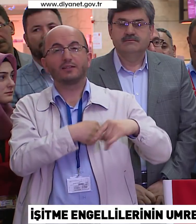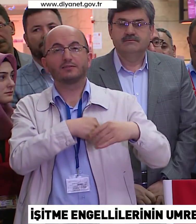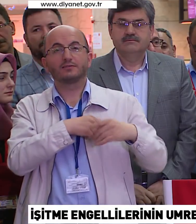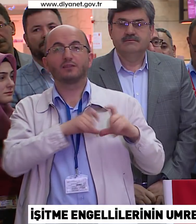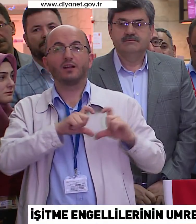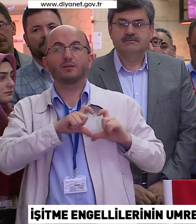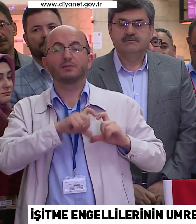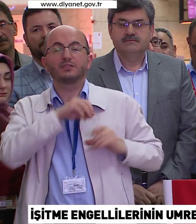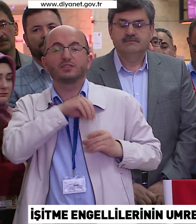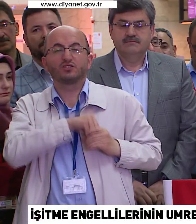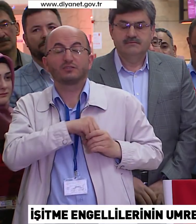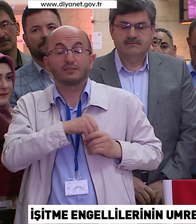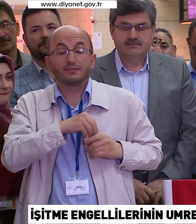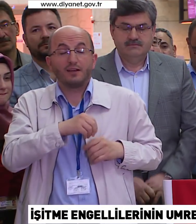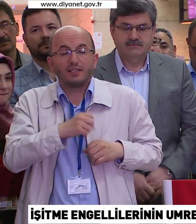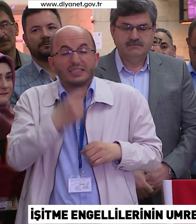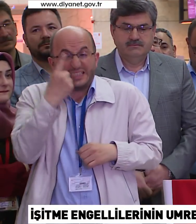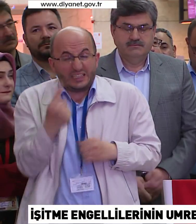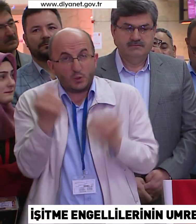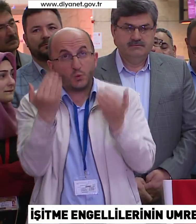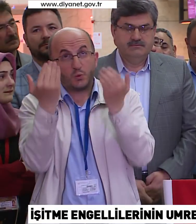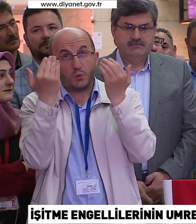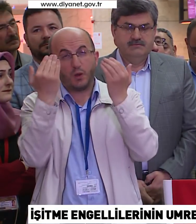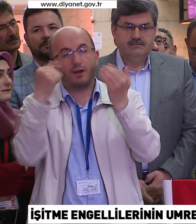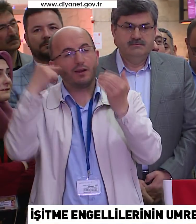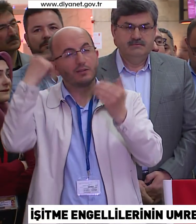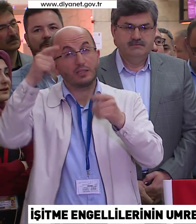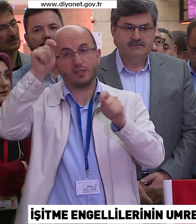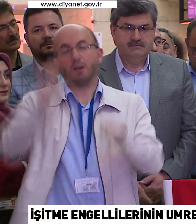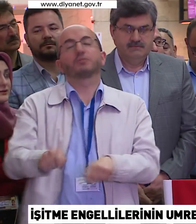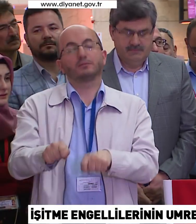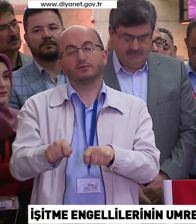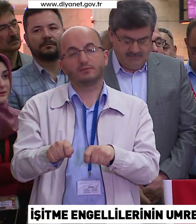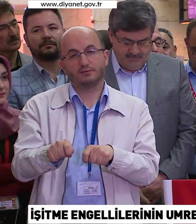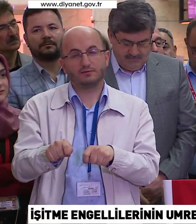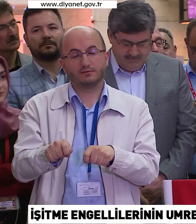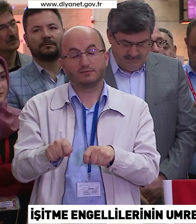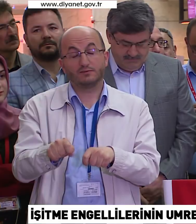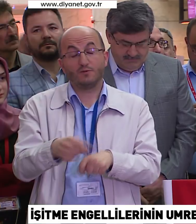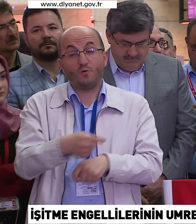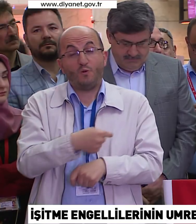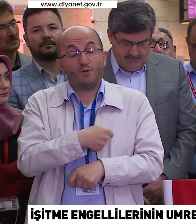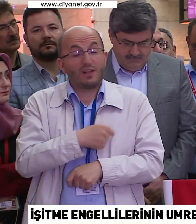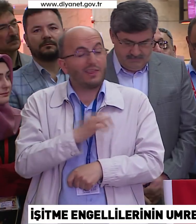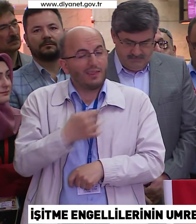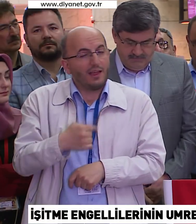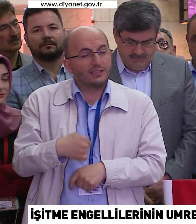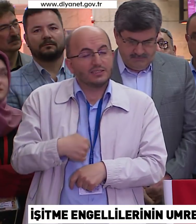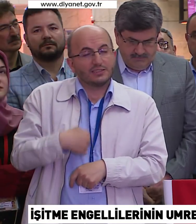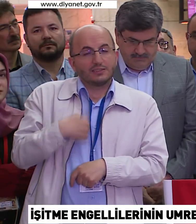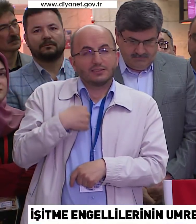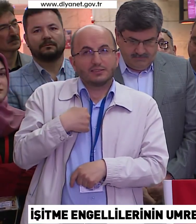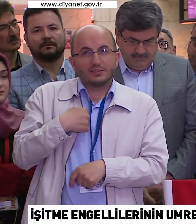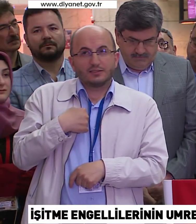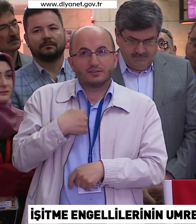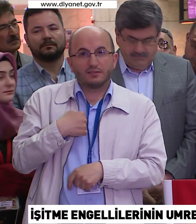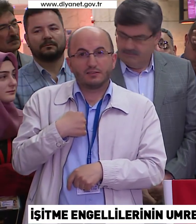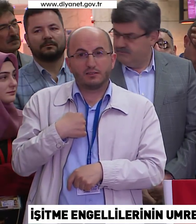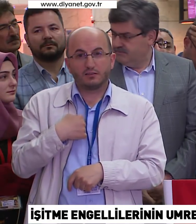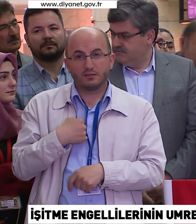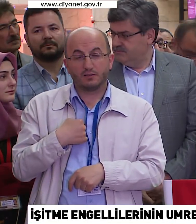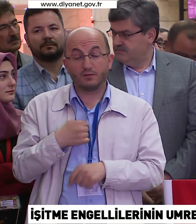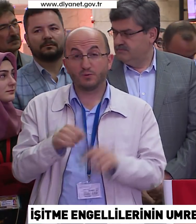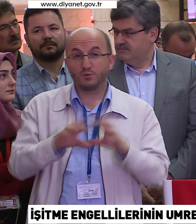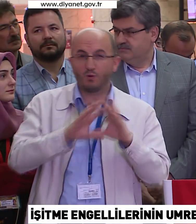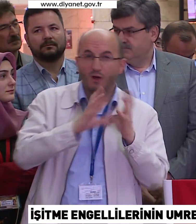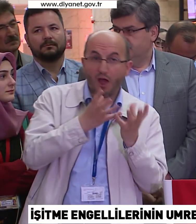gönlünüzden geçen ilk duayı, ilk niyeti yapın. Gönlünüzden ne geçiyorsa,